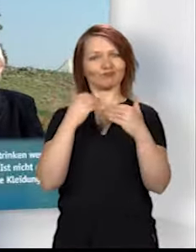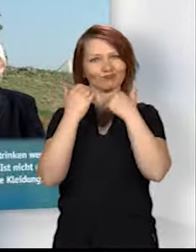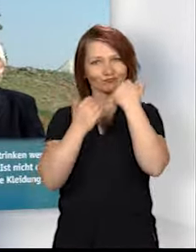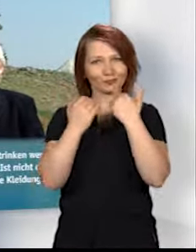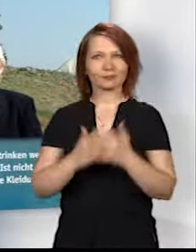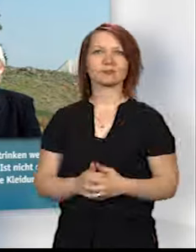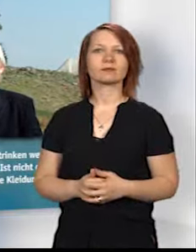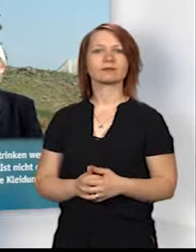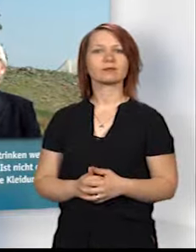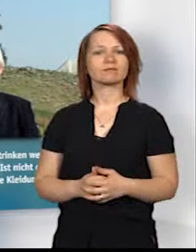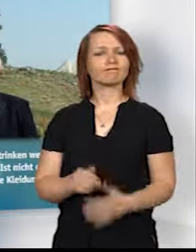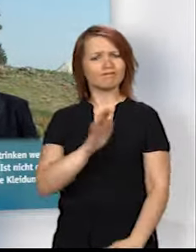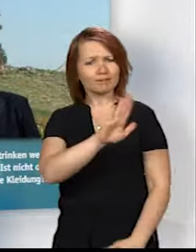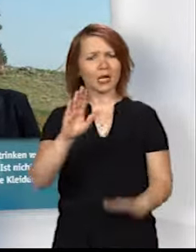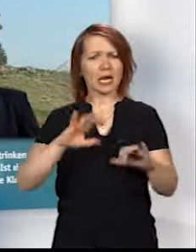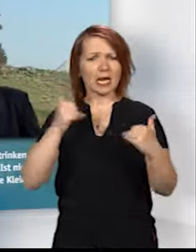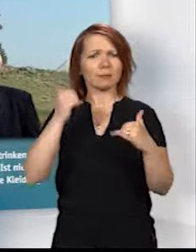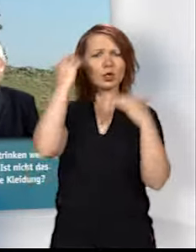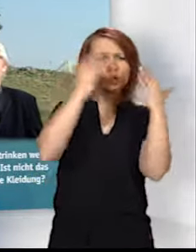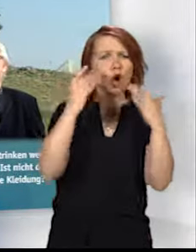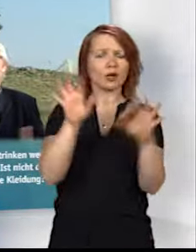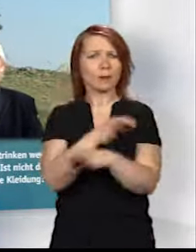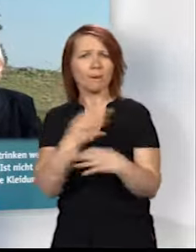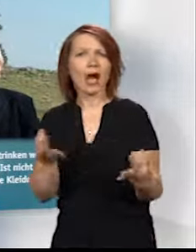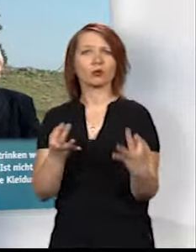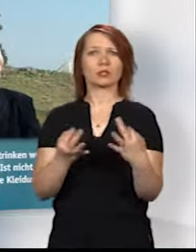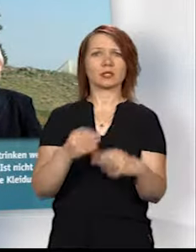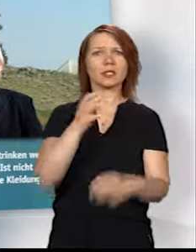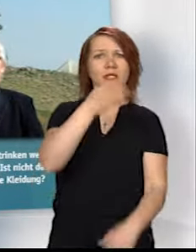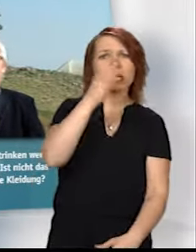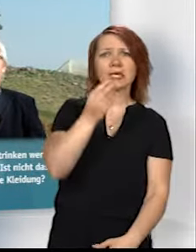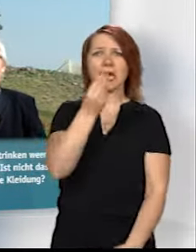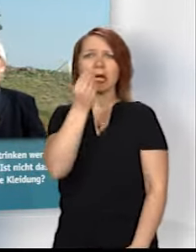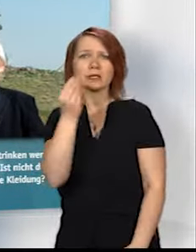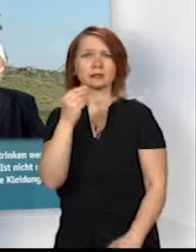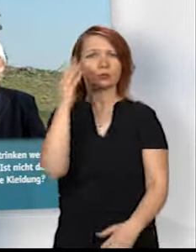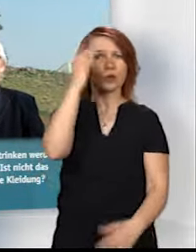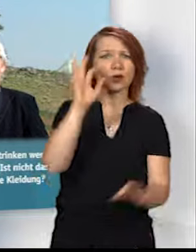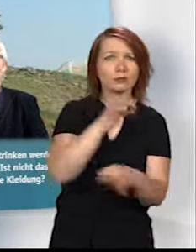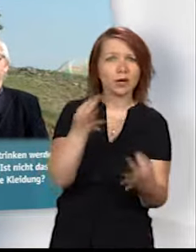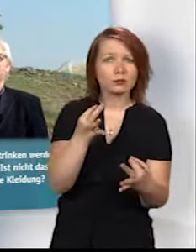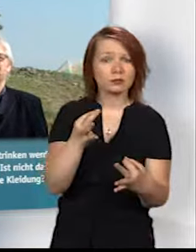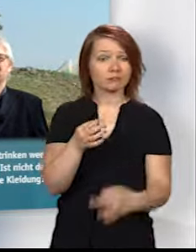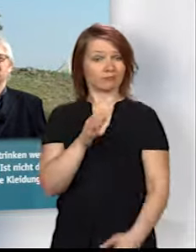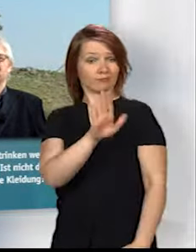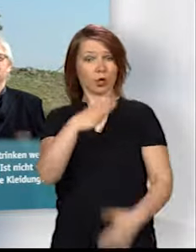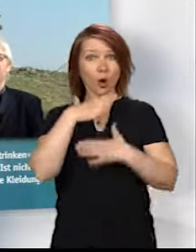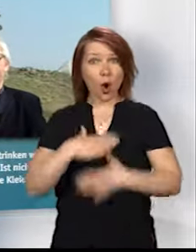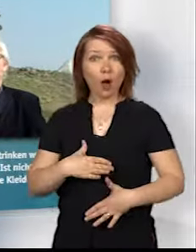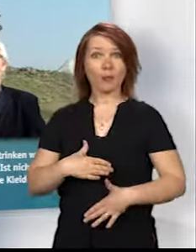Sorgt euch nicht um euer Leben, was ihr essen und trinken werdet. Auch nicht für euren Leib,